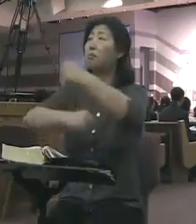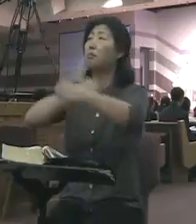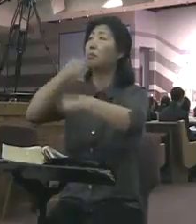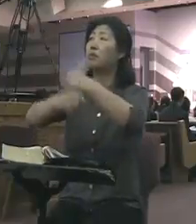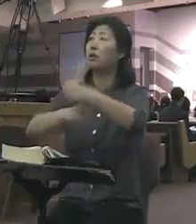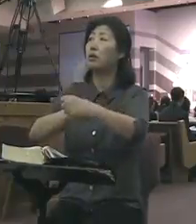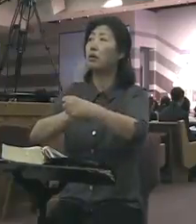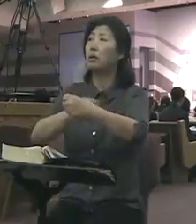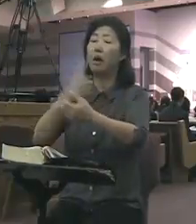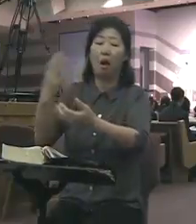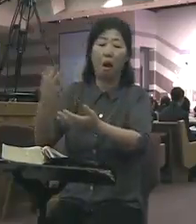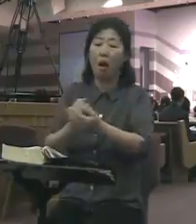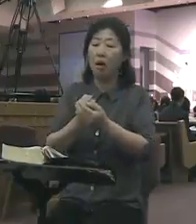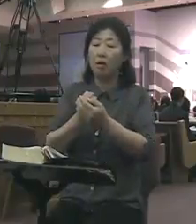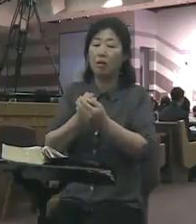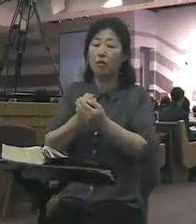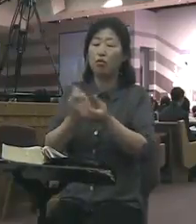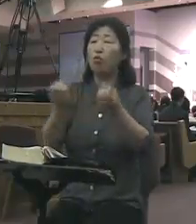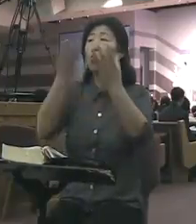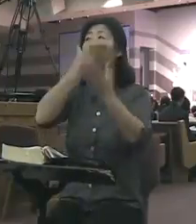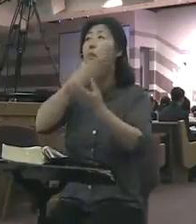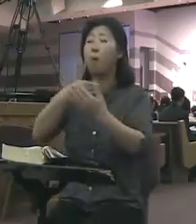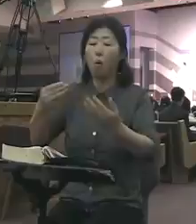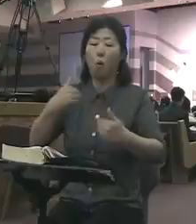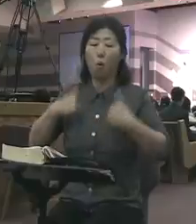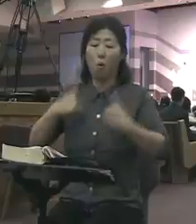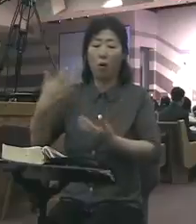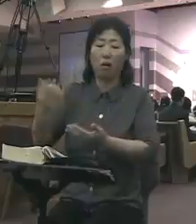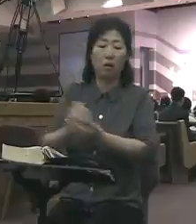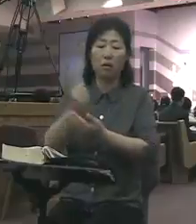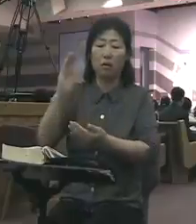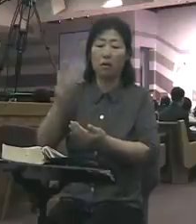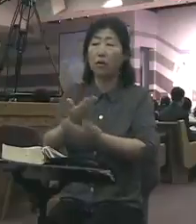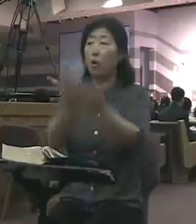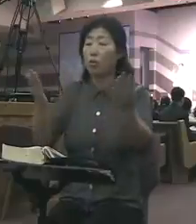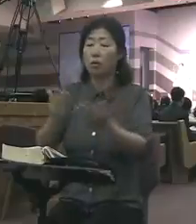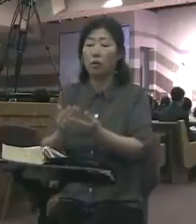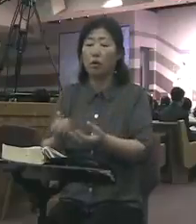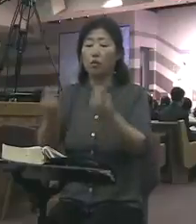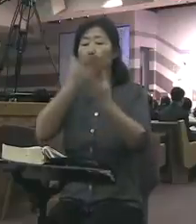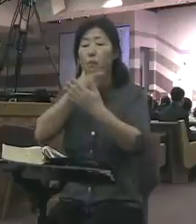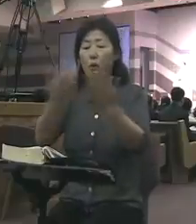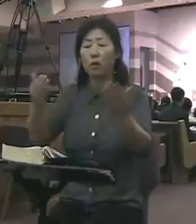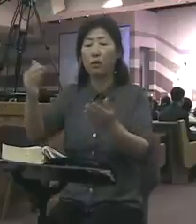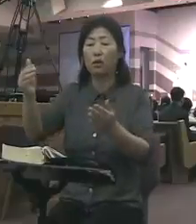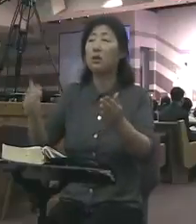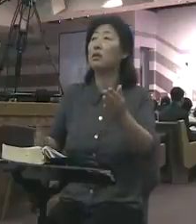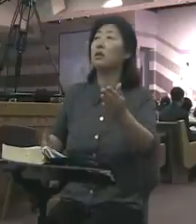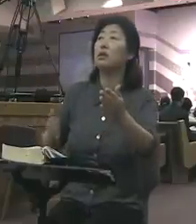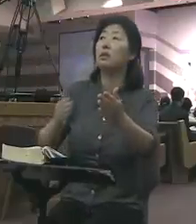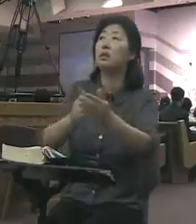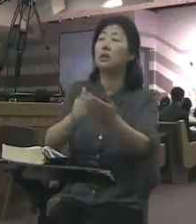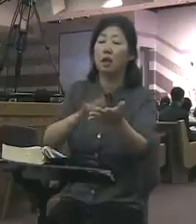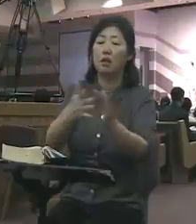됩니다. 여러분에게도 이러한 축복이 임하시기를 예수님의 이름으로 축원합니다. 주님께서 이런 말씀을